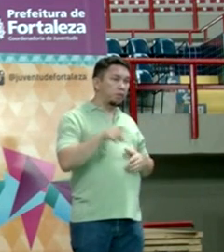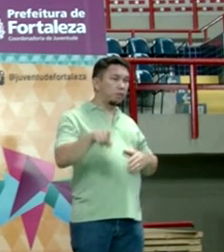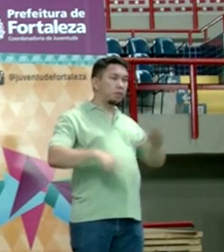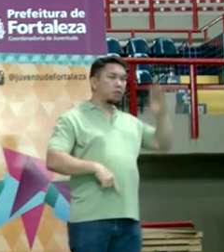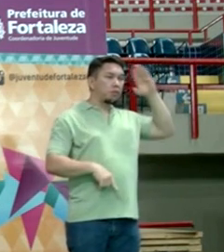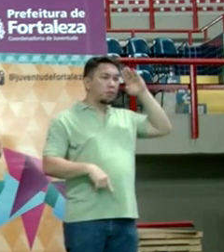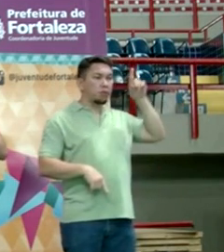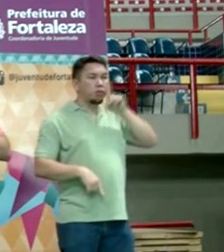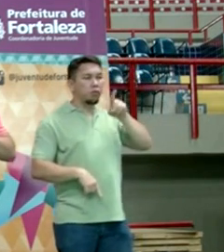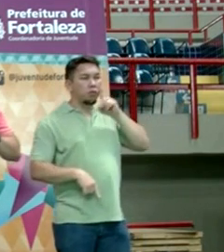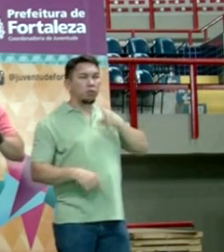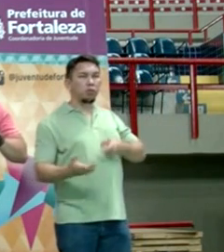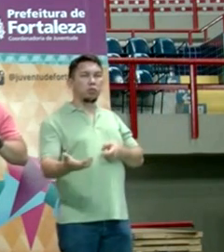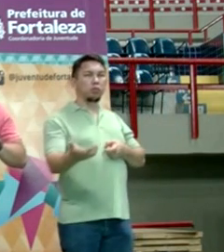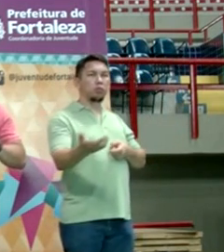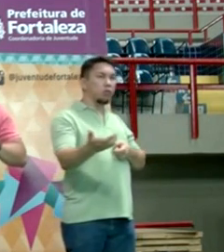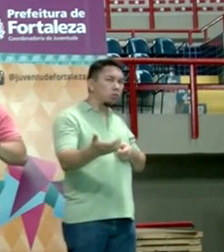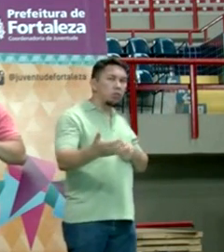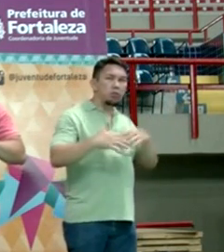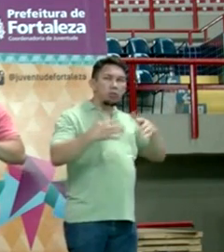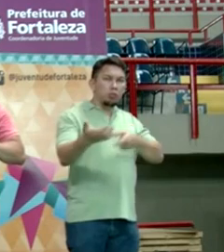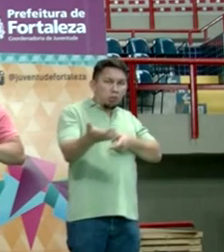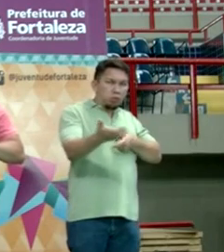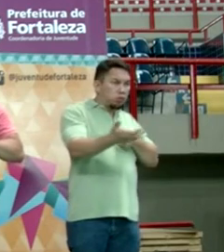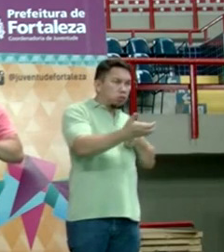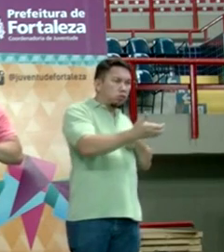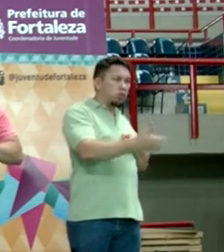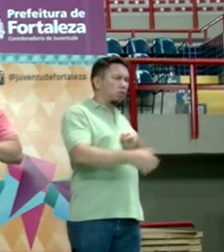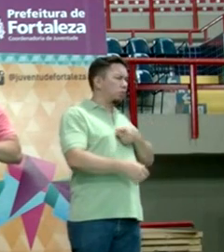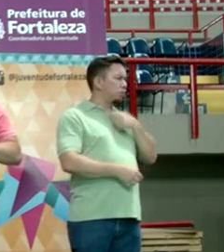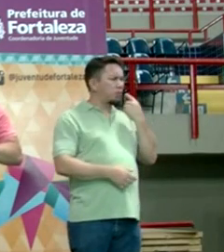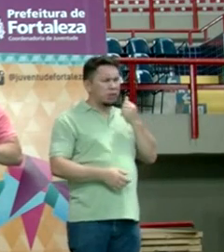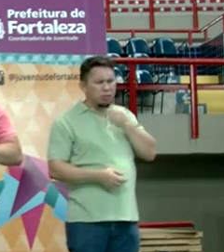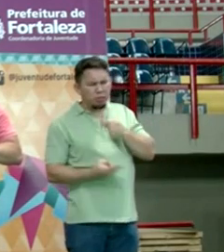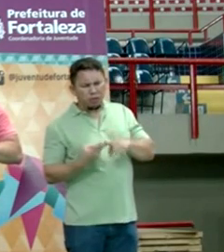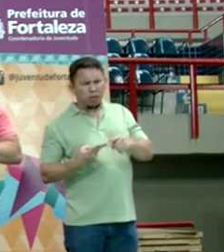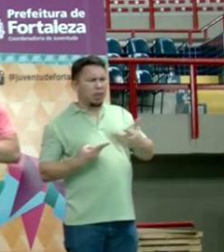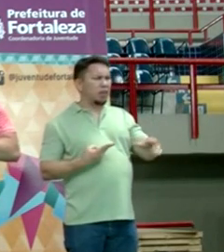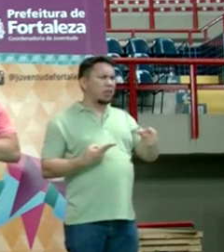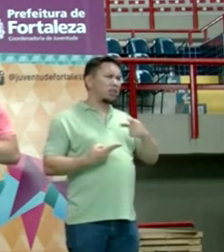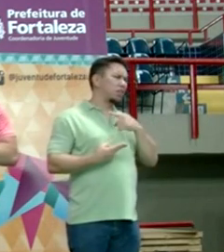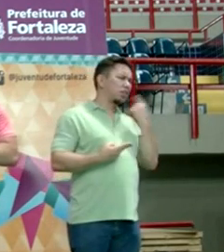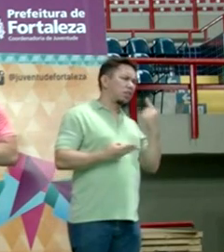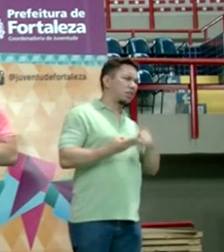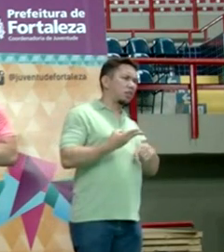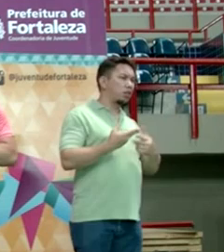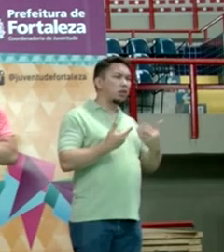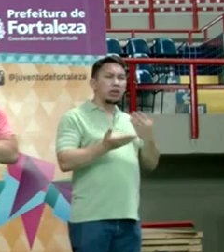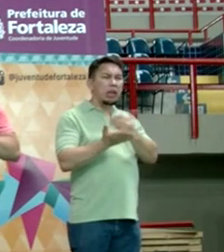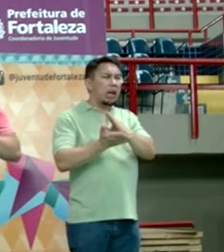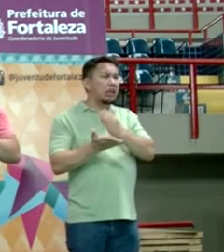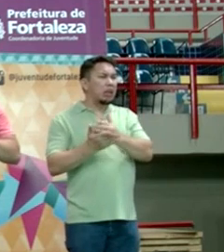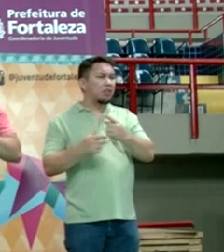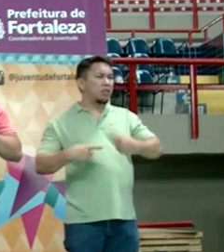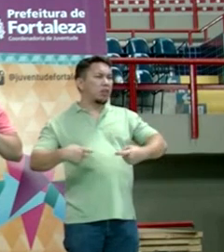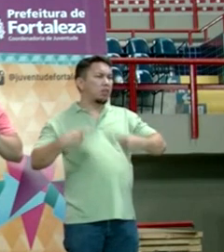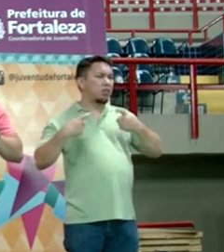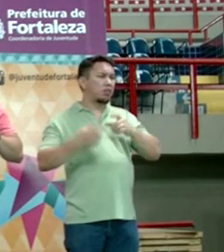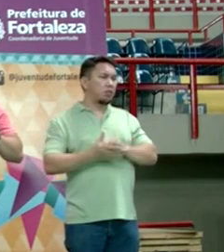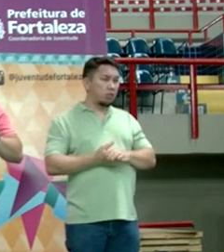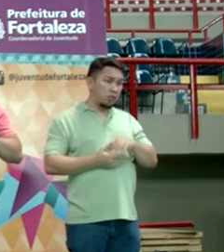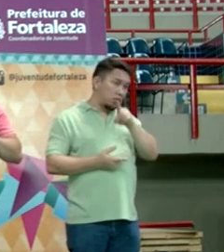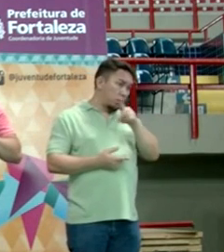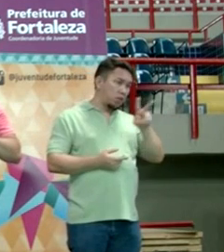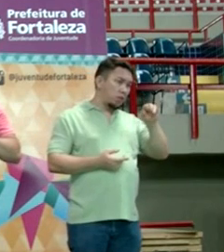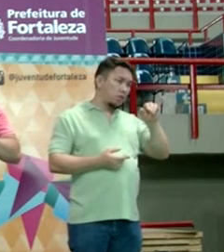americano revidava? Ele atirava em tudo que se mexesse. E aí mataram mulheres, crianças, que não tinham nada a ver com a guerra. Detalhe, a